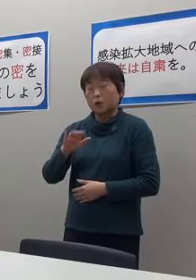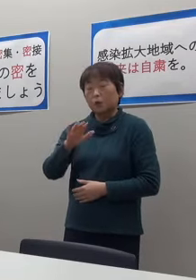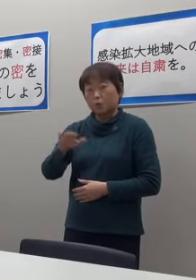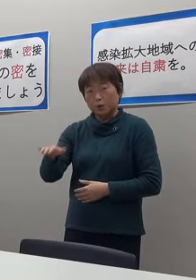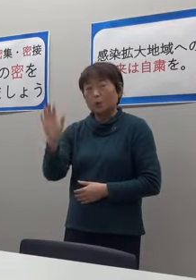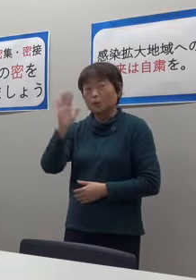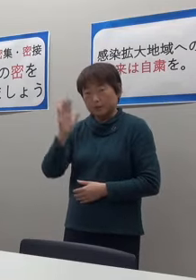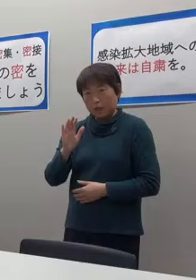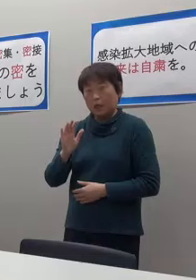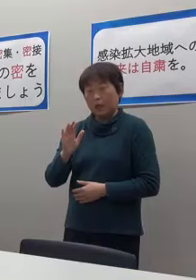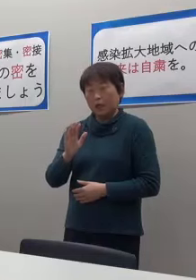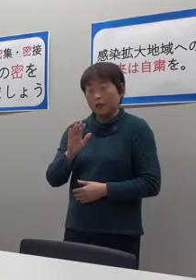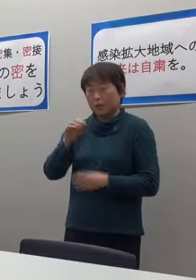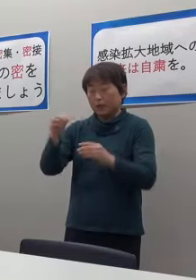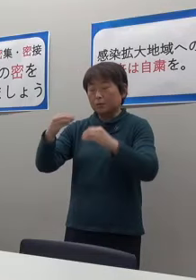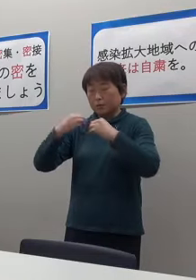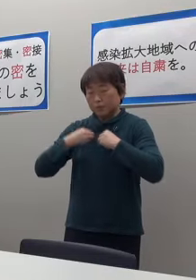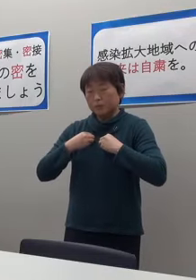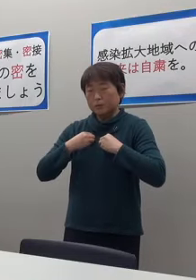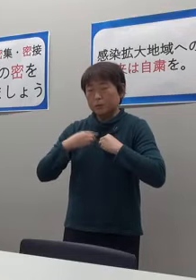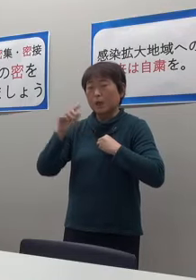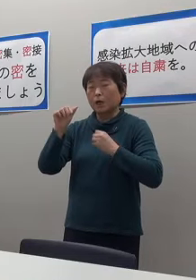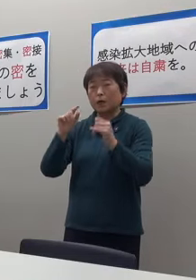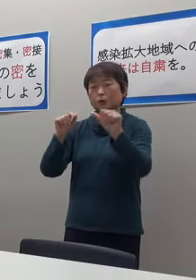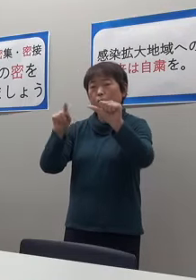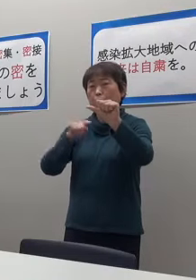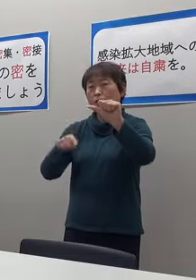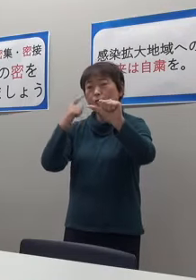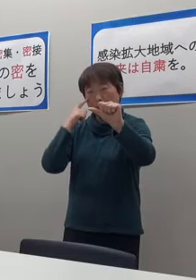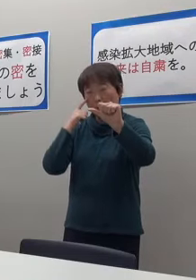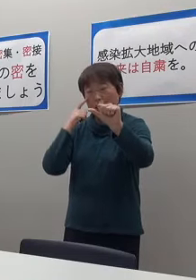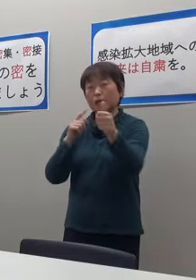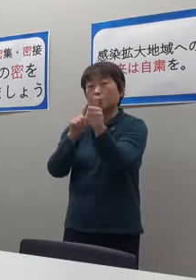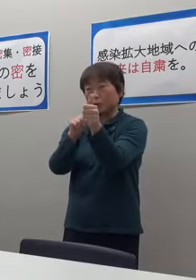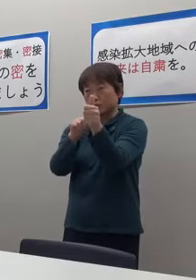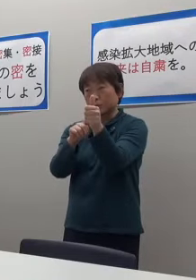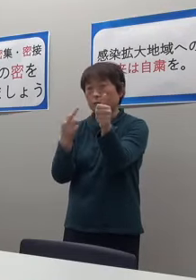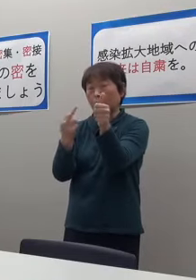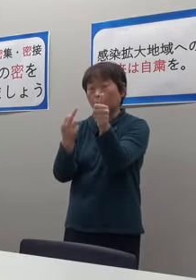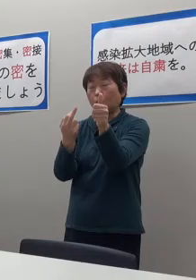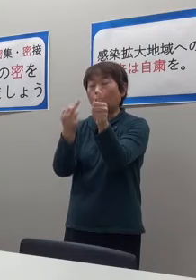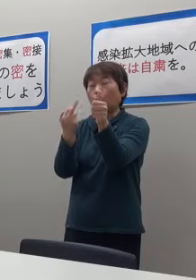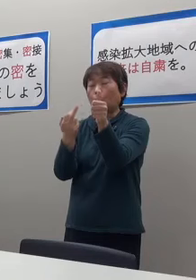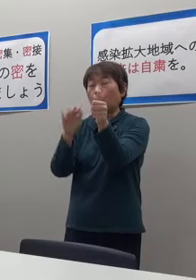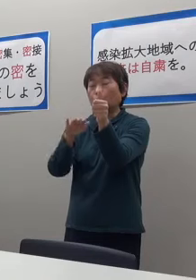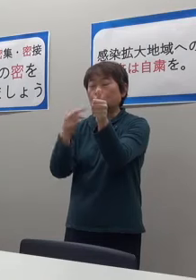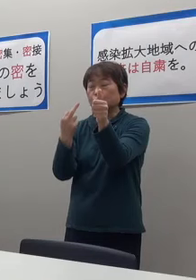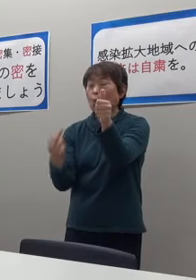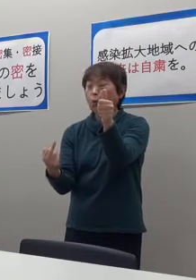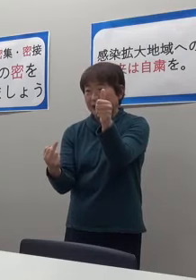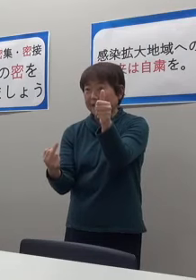ご兄弟っていうのは、5例目の方の兄弟が、 はい、 通われ